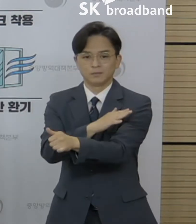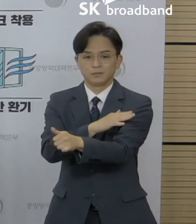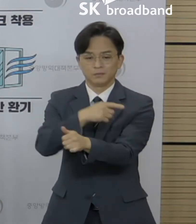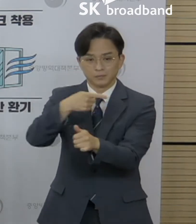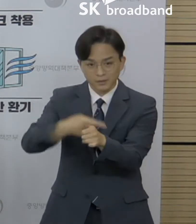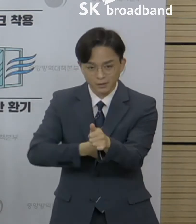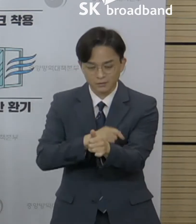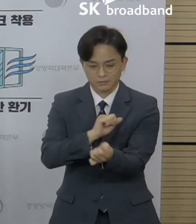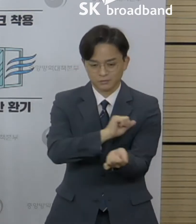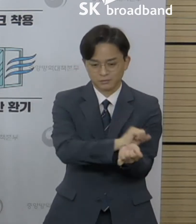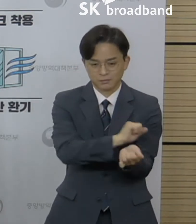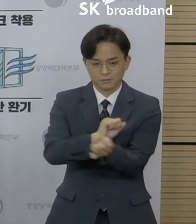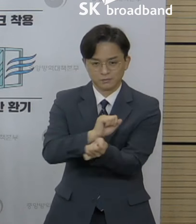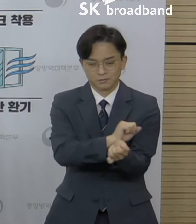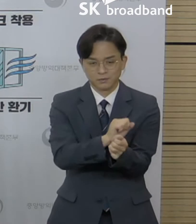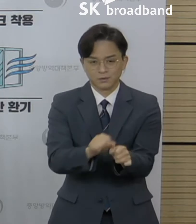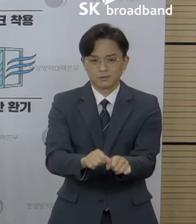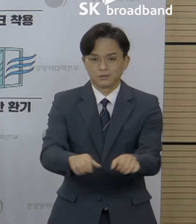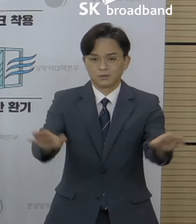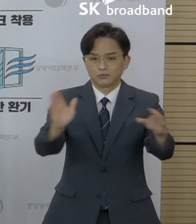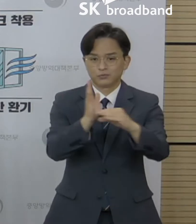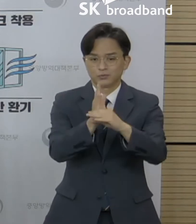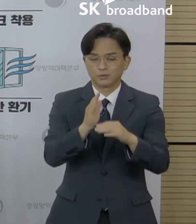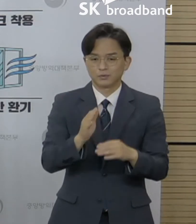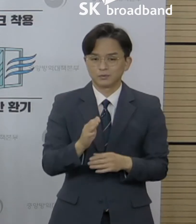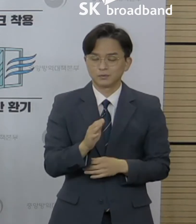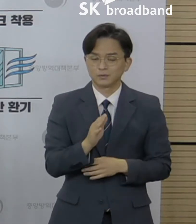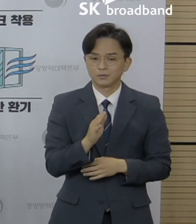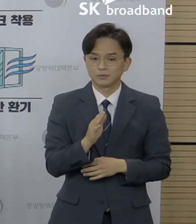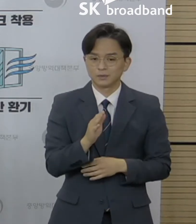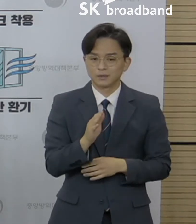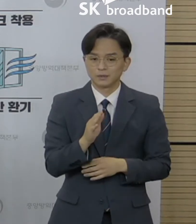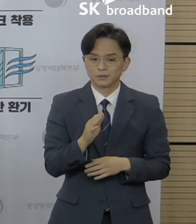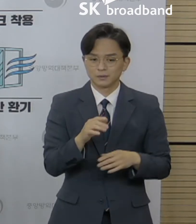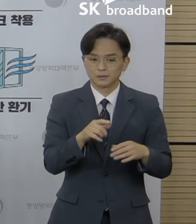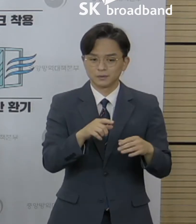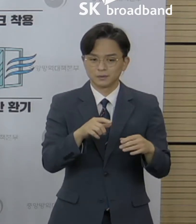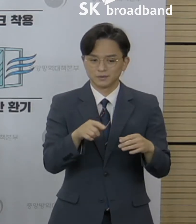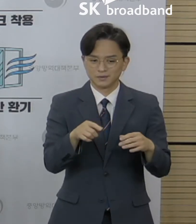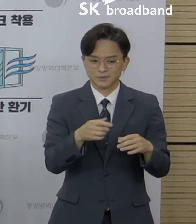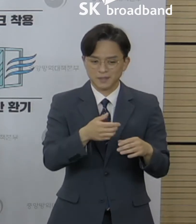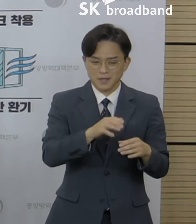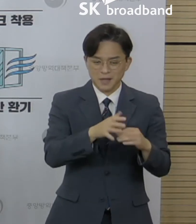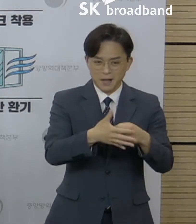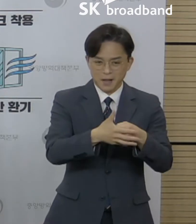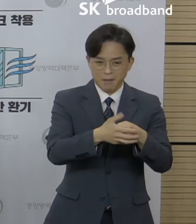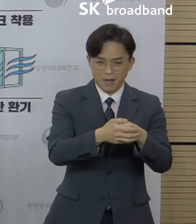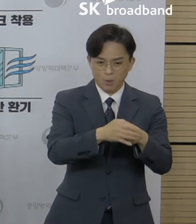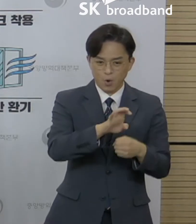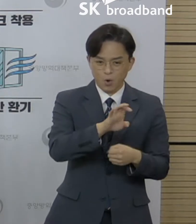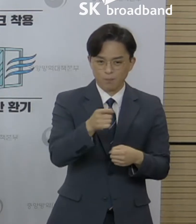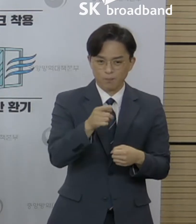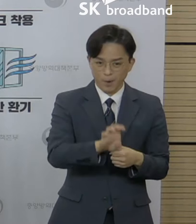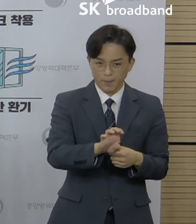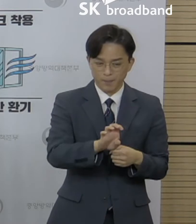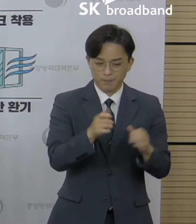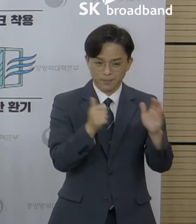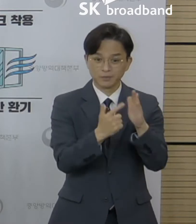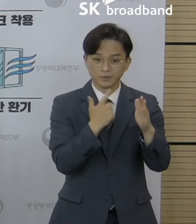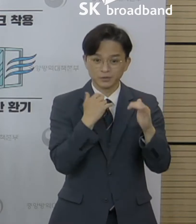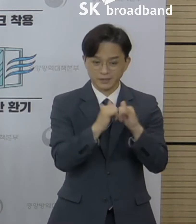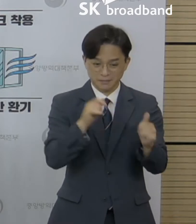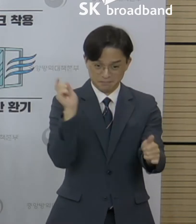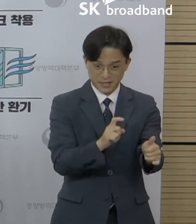더욱 확대된 상황입니다. 실제로 조사 결과 일부 확진자가 소속된 직장인 경기도의 영어학원